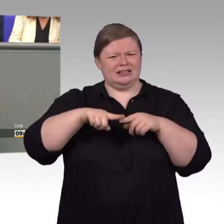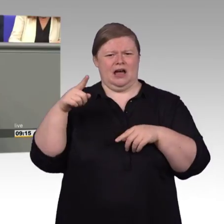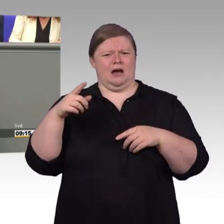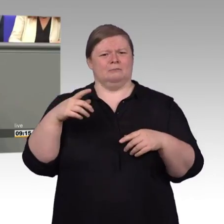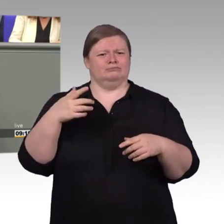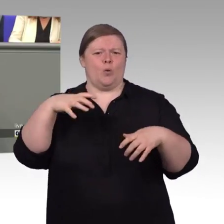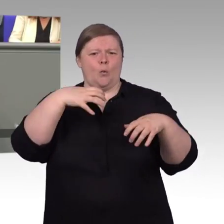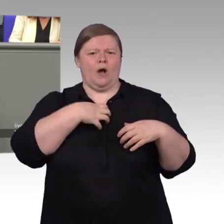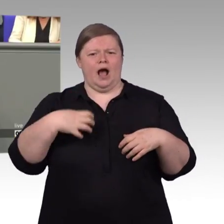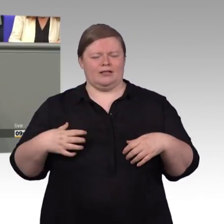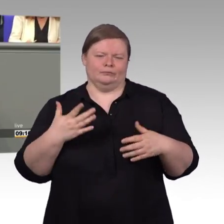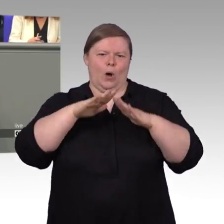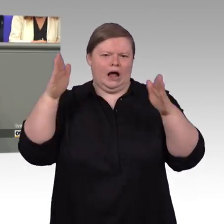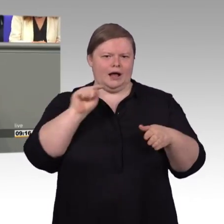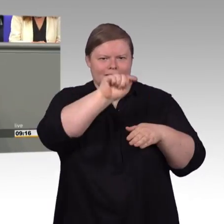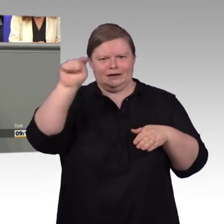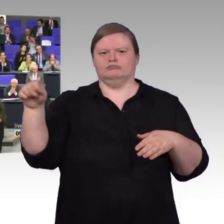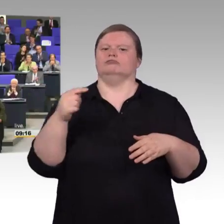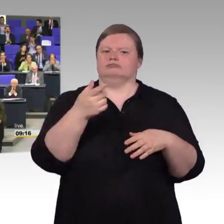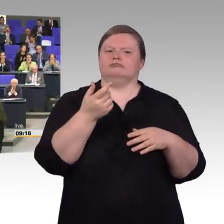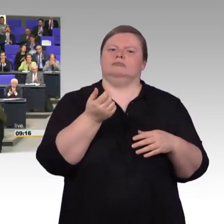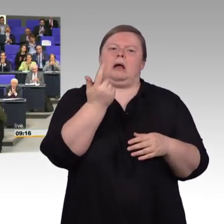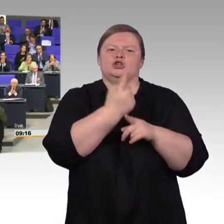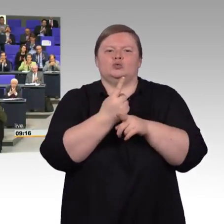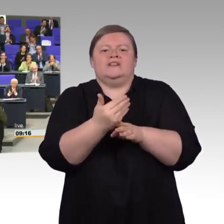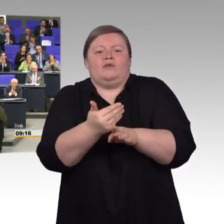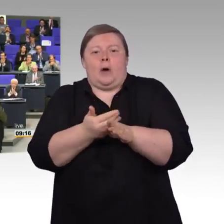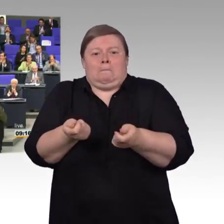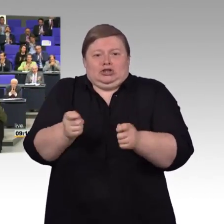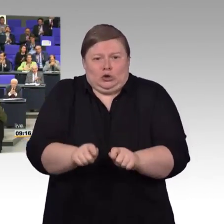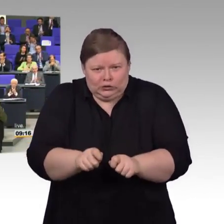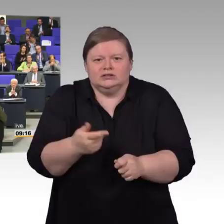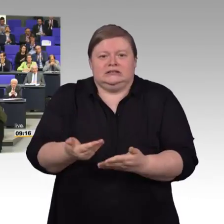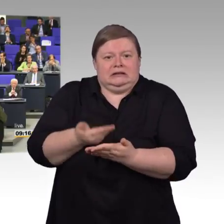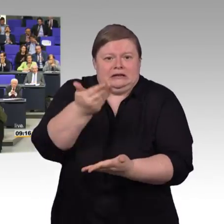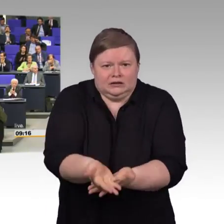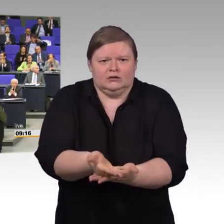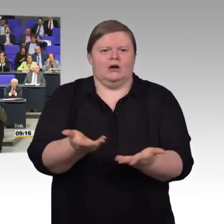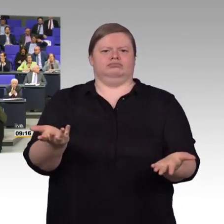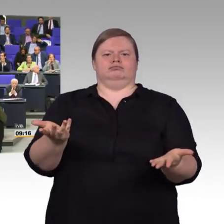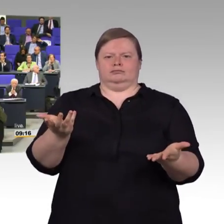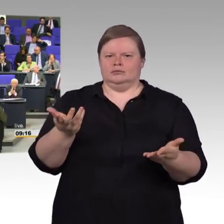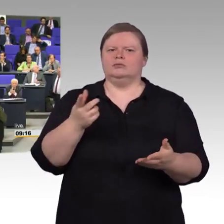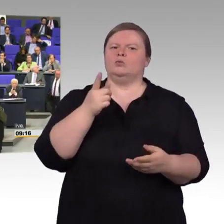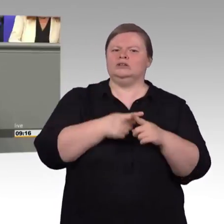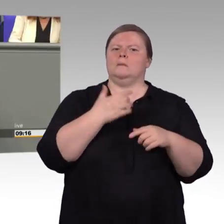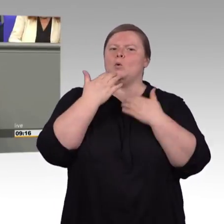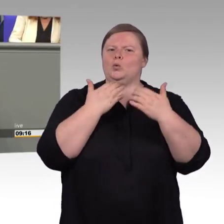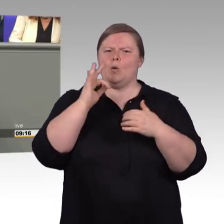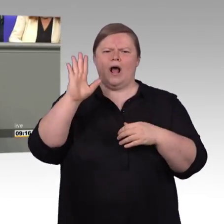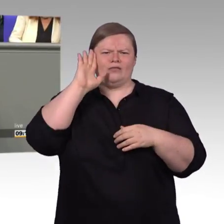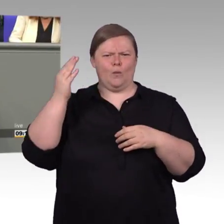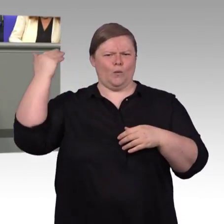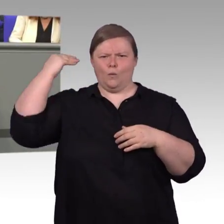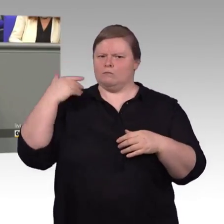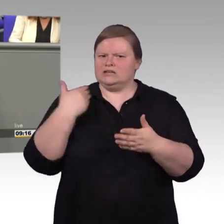nicht hinnehmbar. Dem Parlament muss ausreichend Zeit gegeben